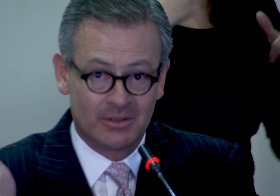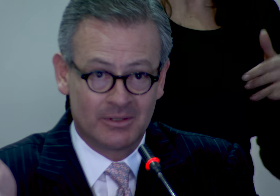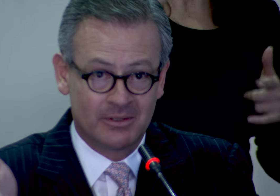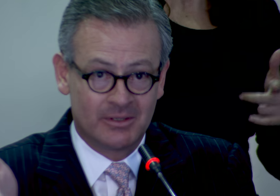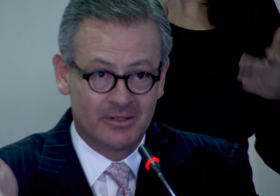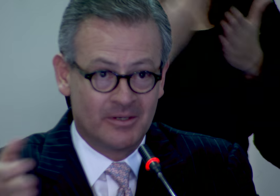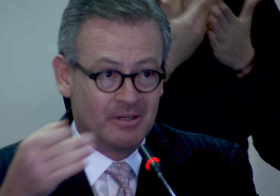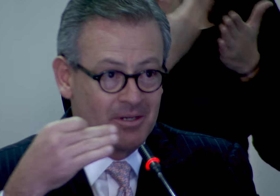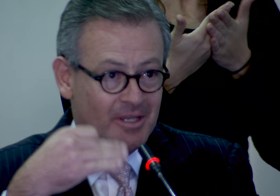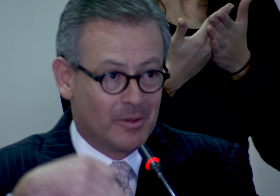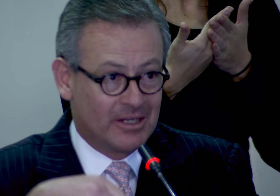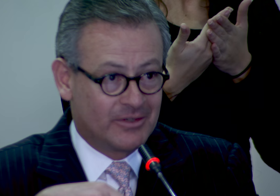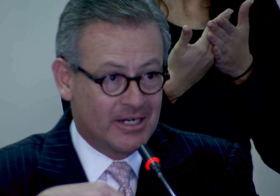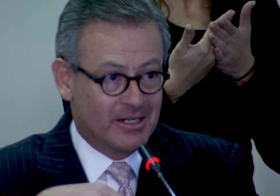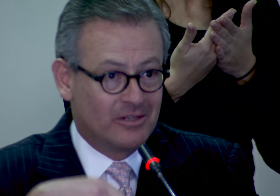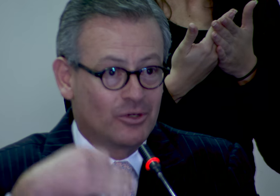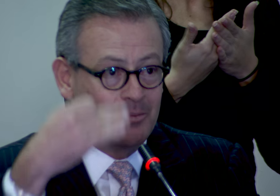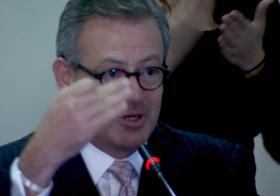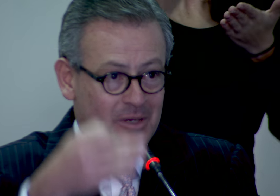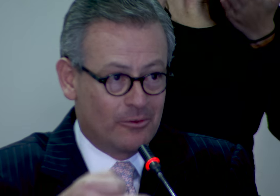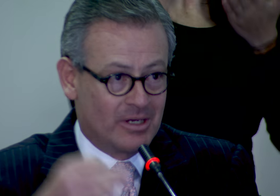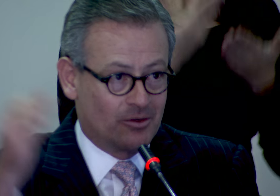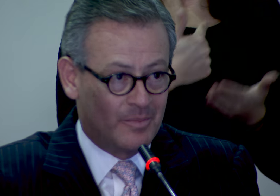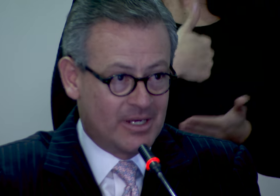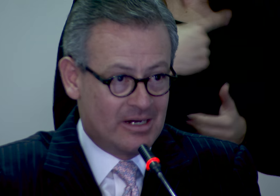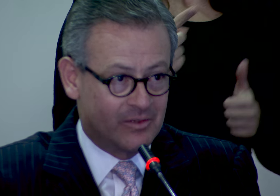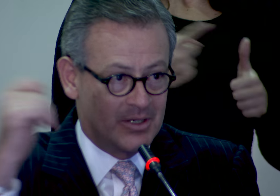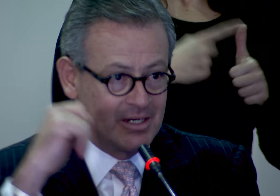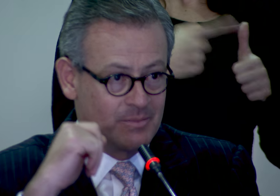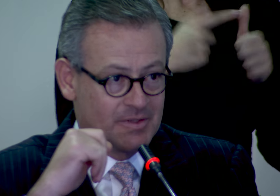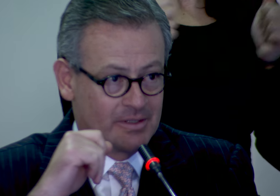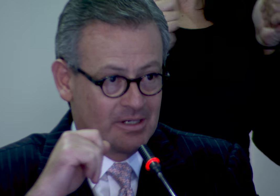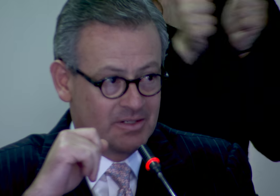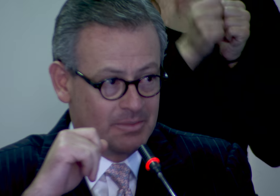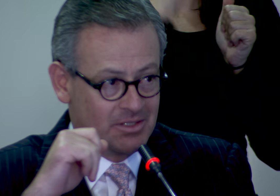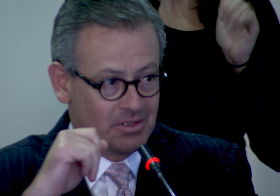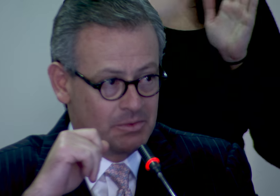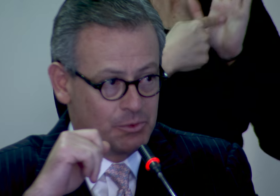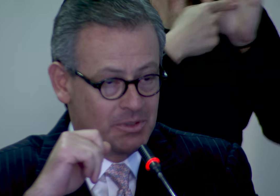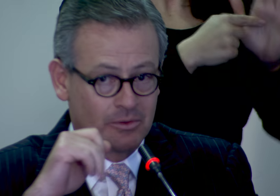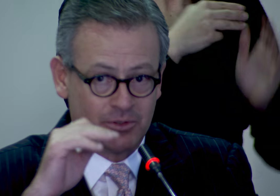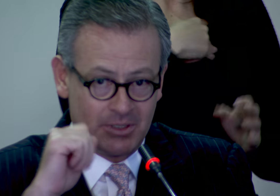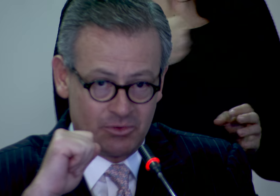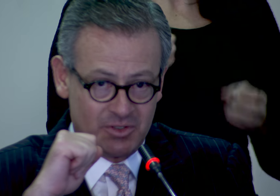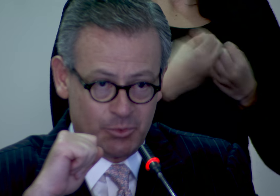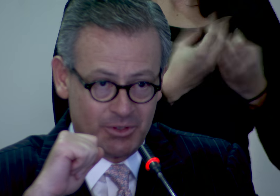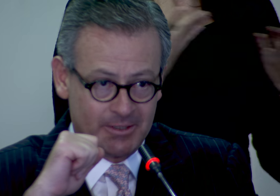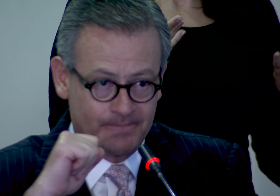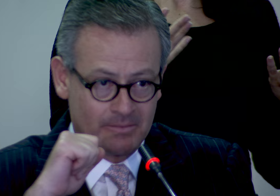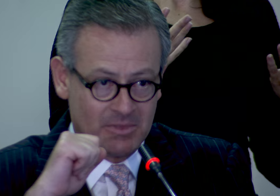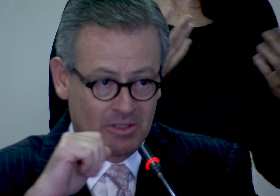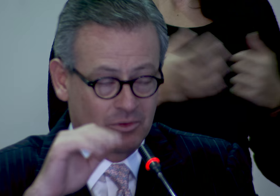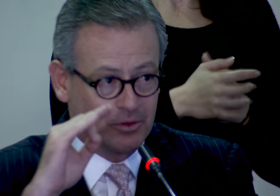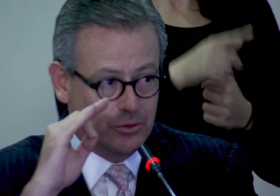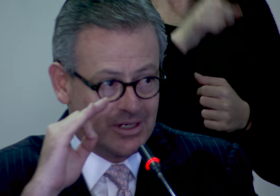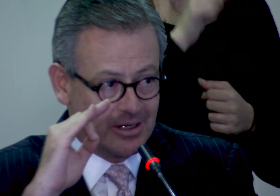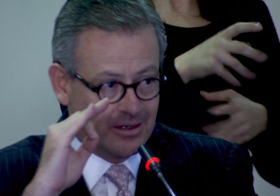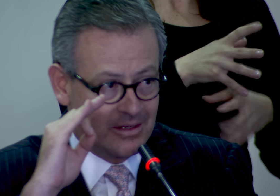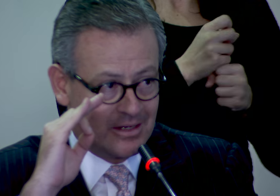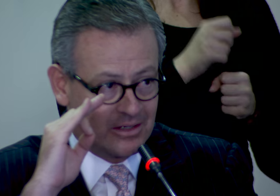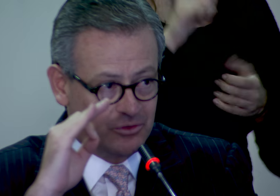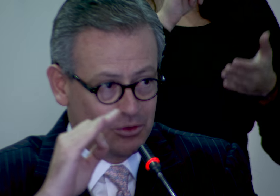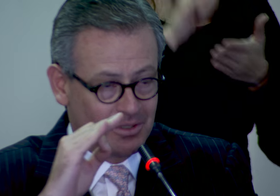pruebas, que me las traigan, y soy el primero en acompañarlas para ir a presentarlas al Ministerio Público donde corresponda. Esto ha sido